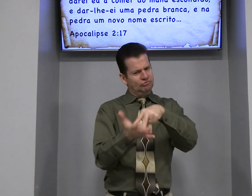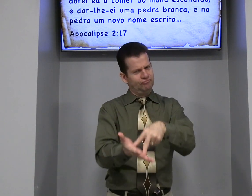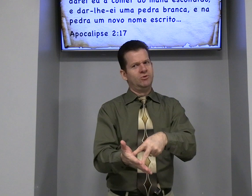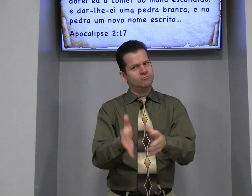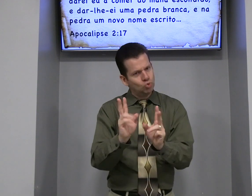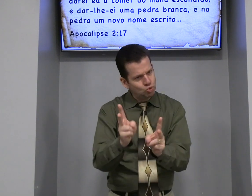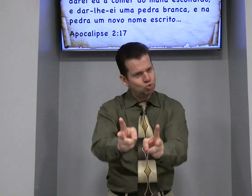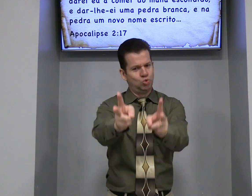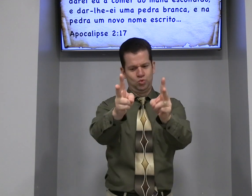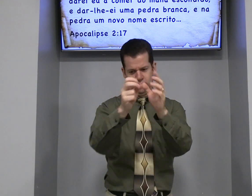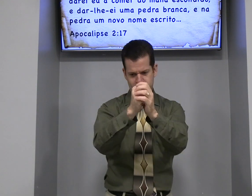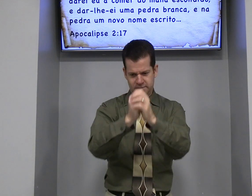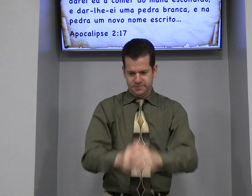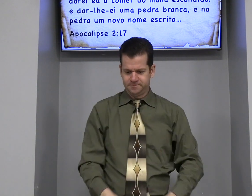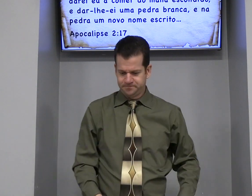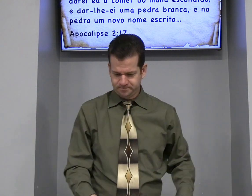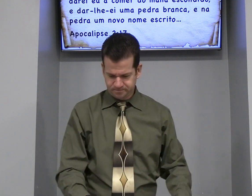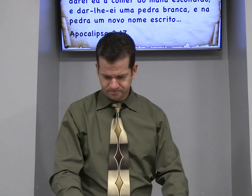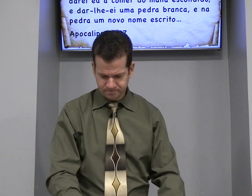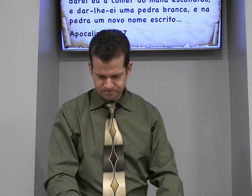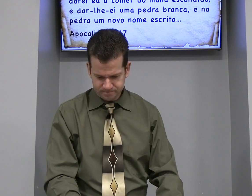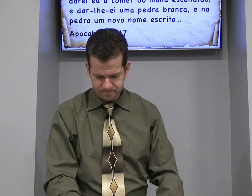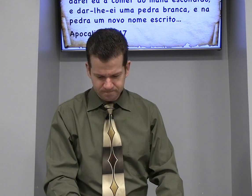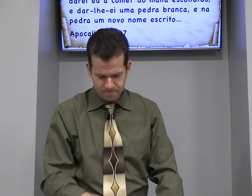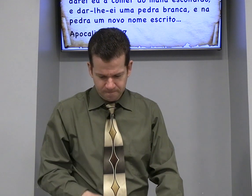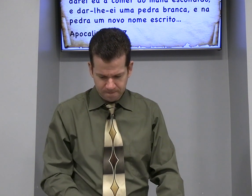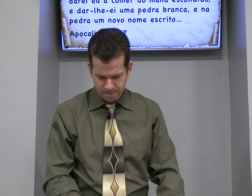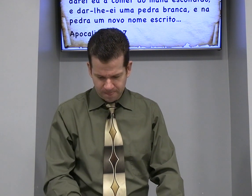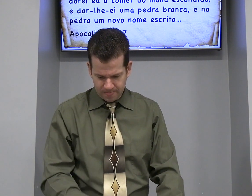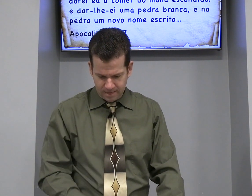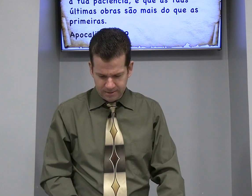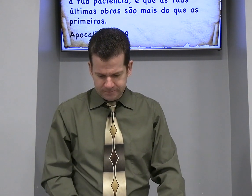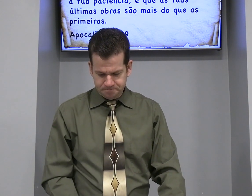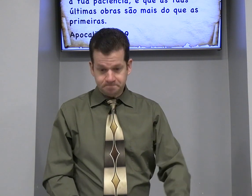Está encorajando você em continuar.